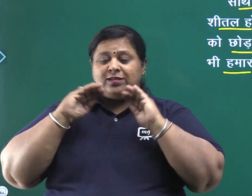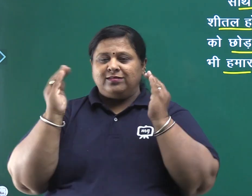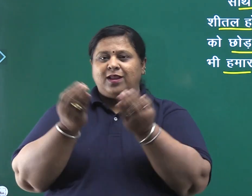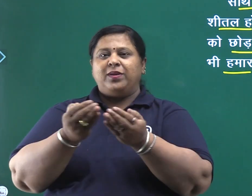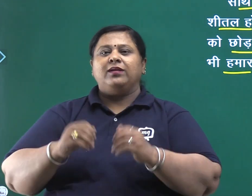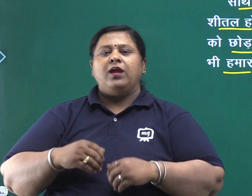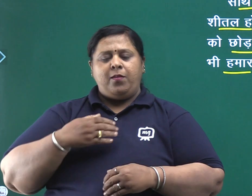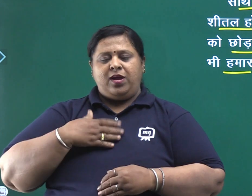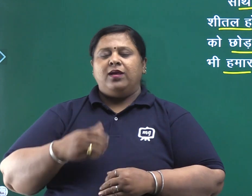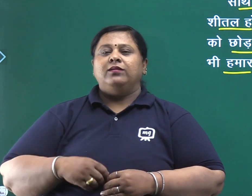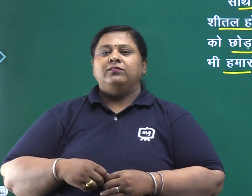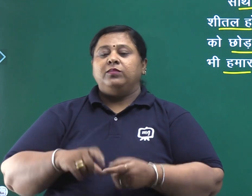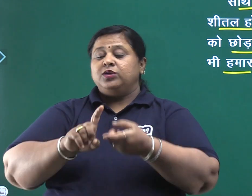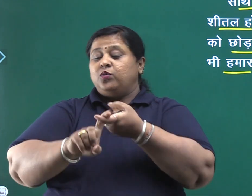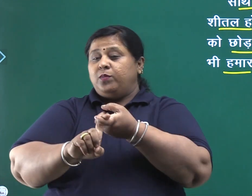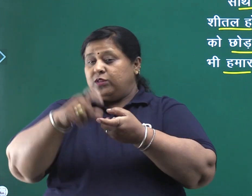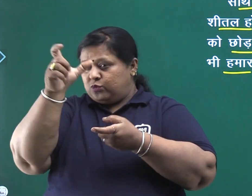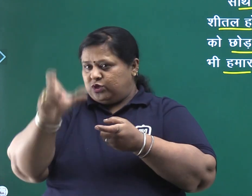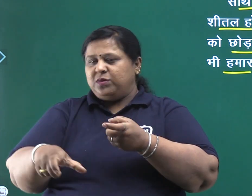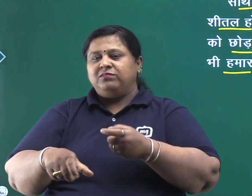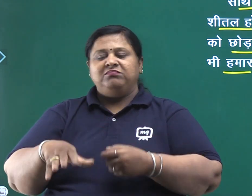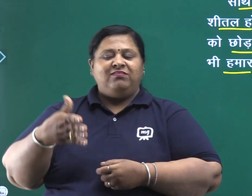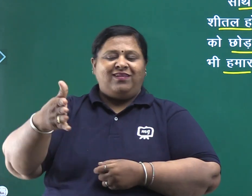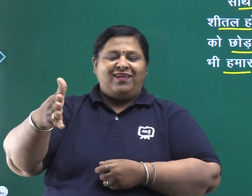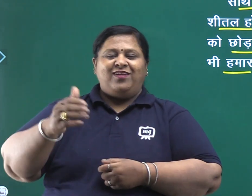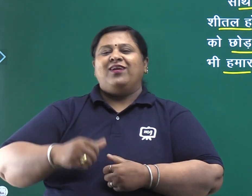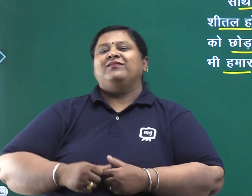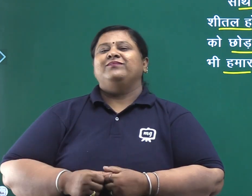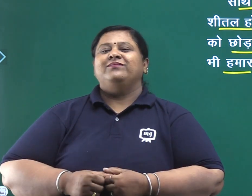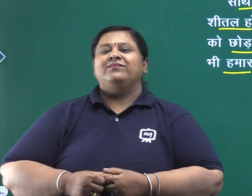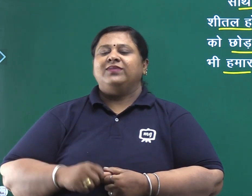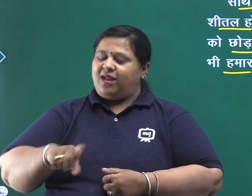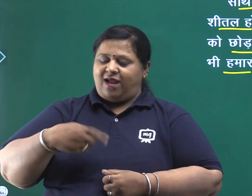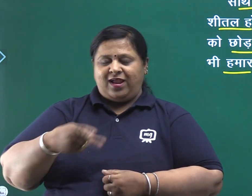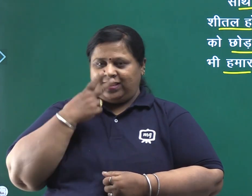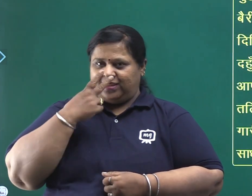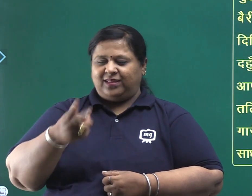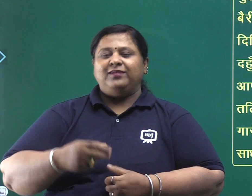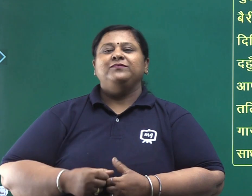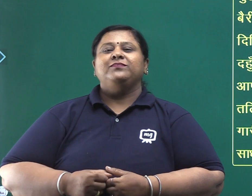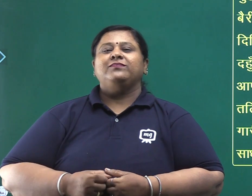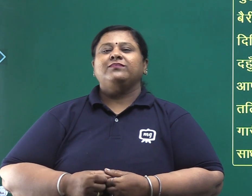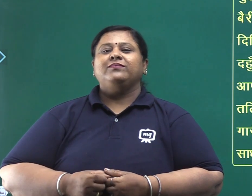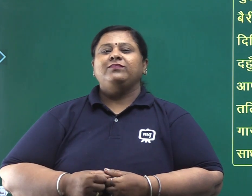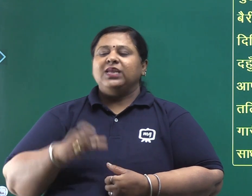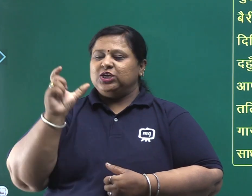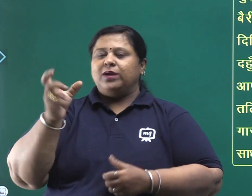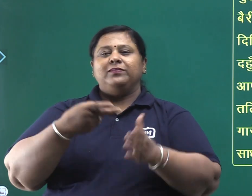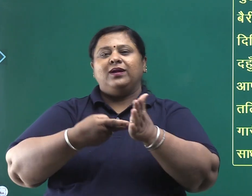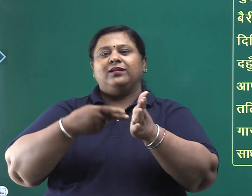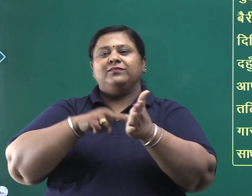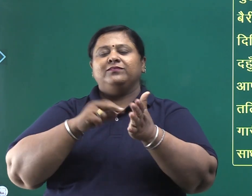में हमारा कोई भी दुश्मन नहीं होगा। आगे देखते हैं